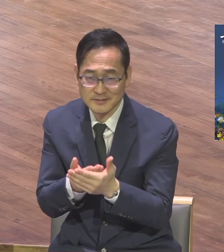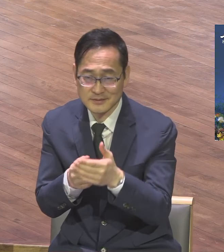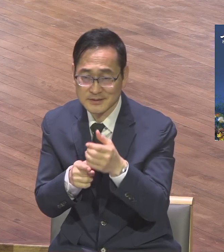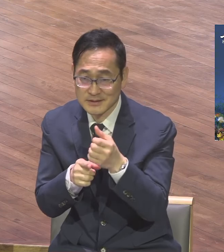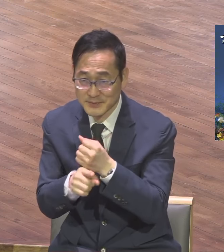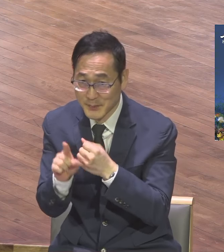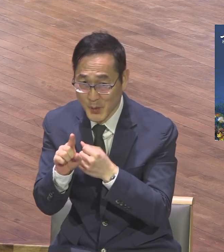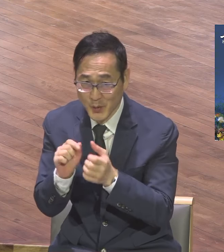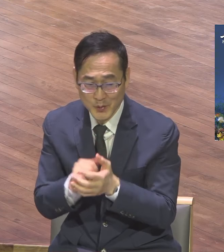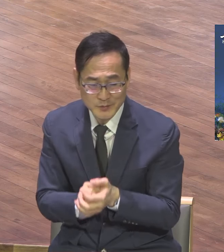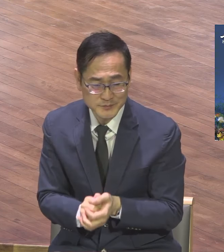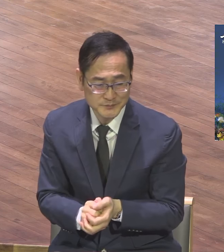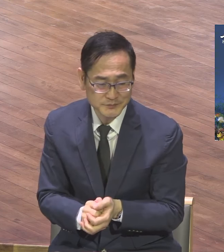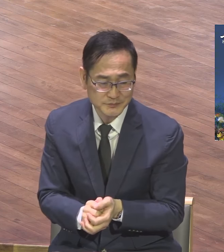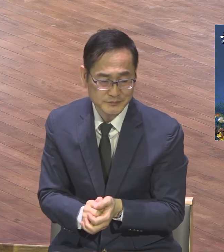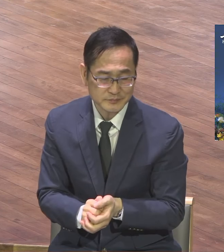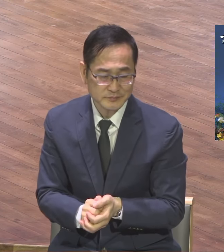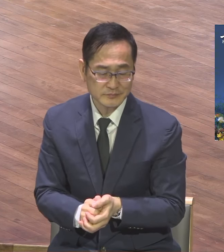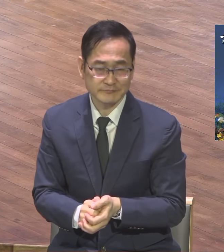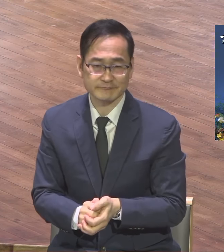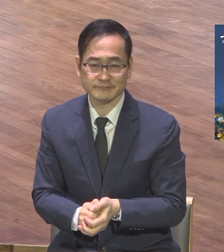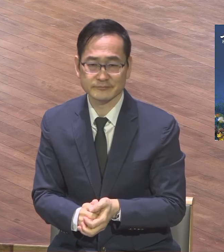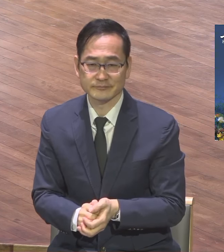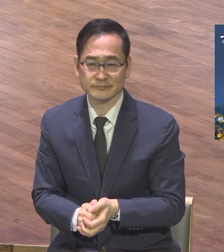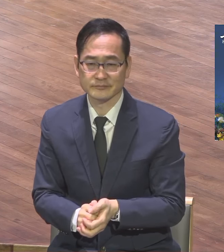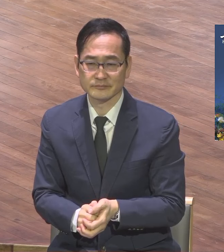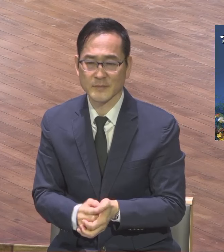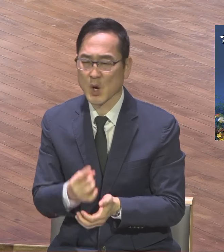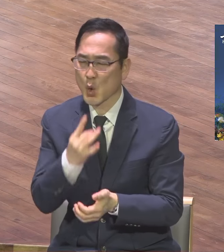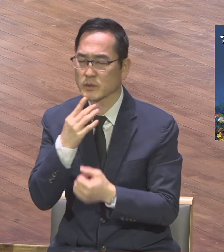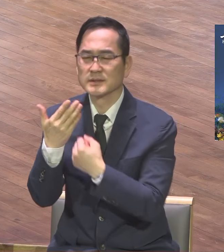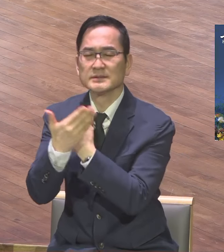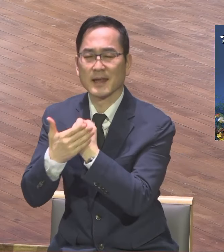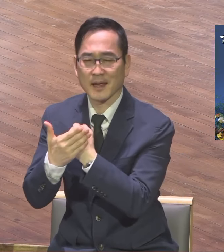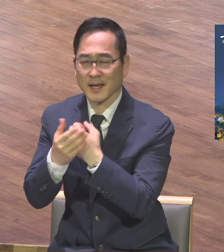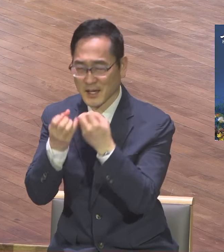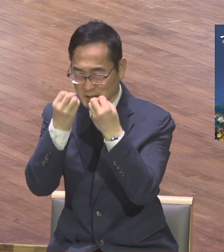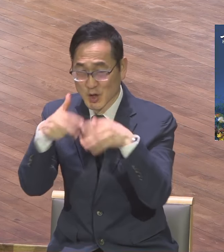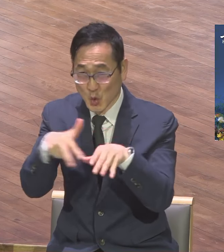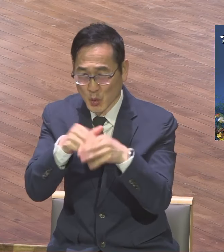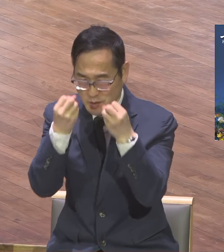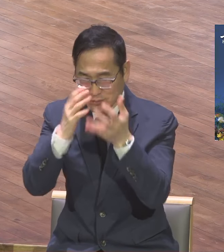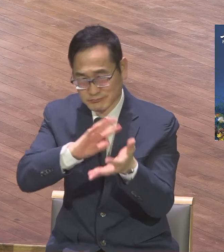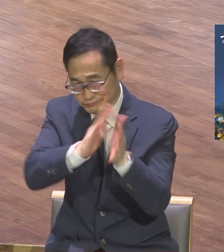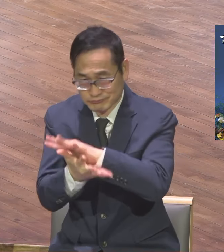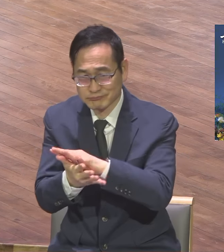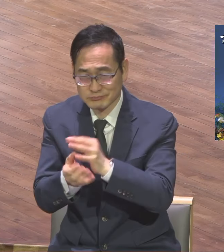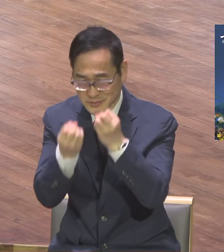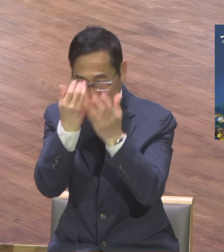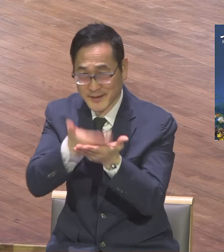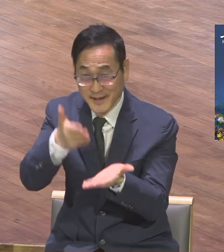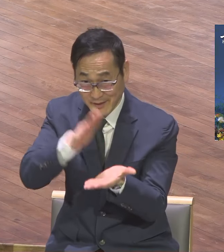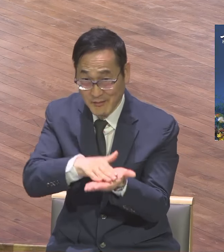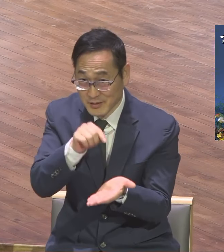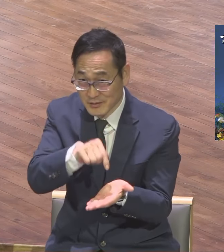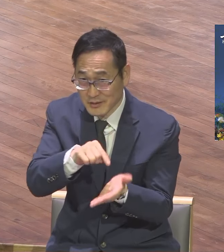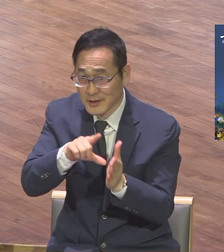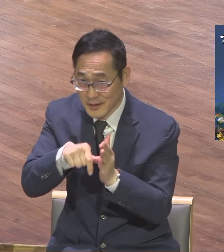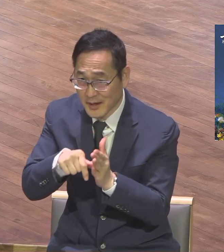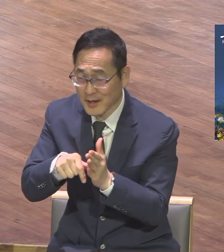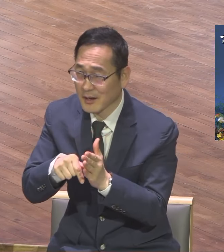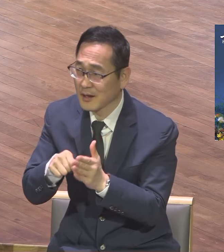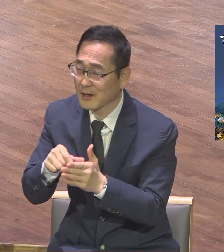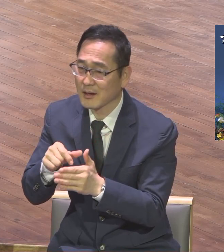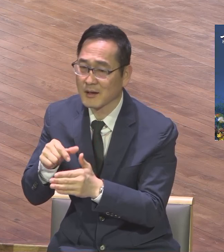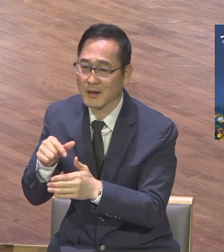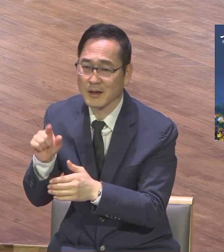그라티아였어요. 종교개혁하면서 오직 은혜였어요. 오직 하나님의 은혜, 다른